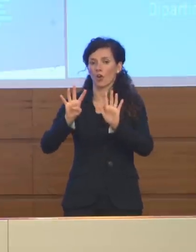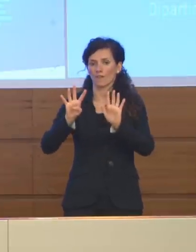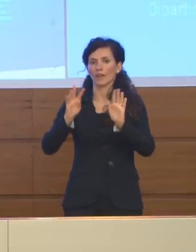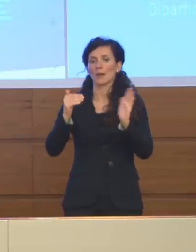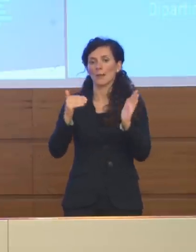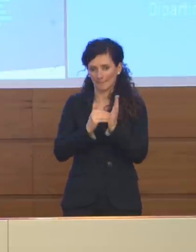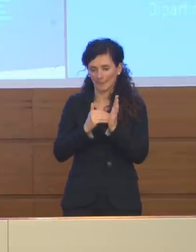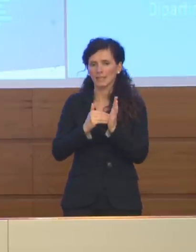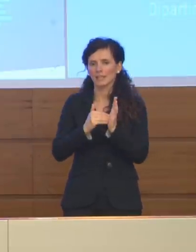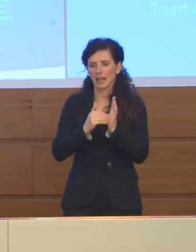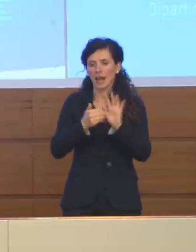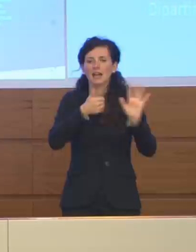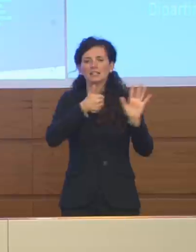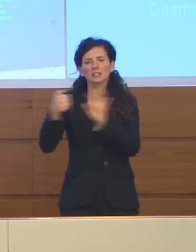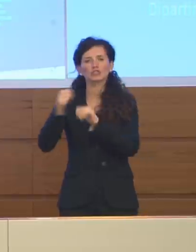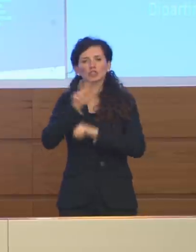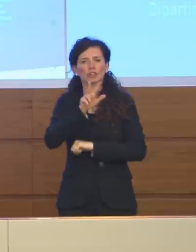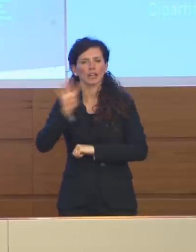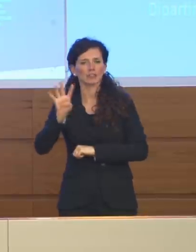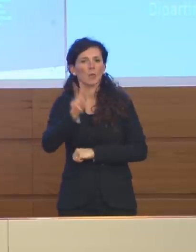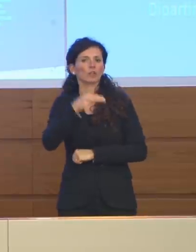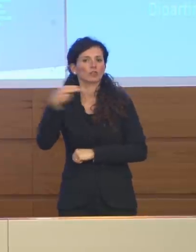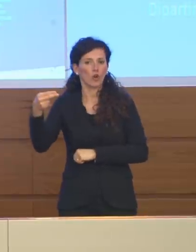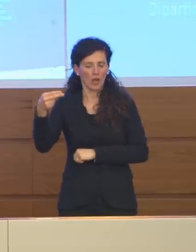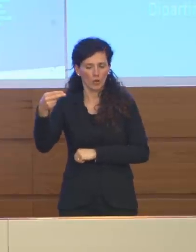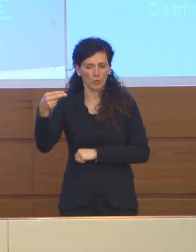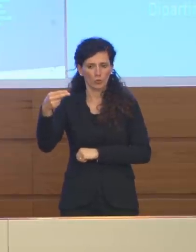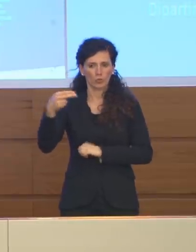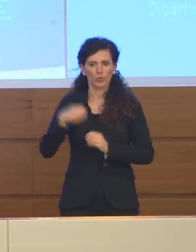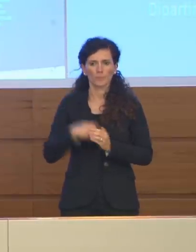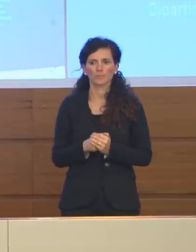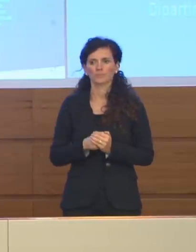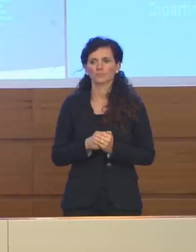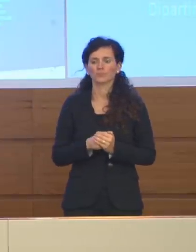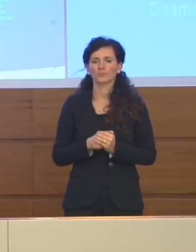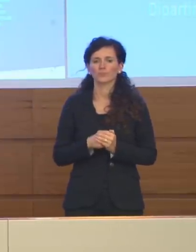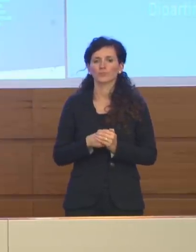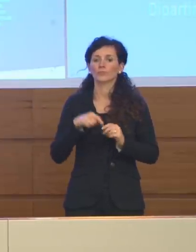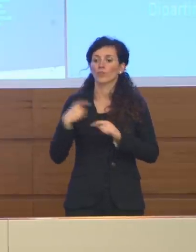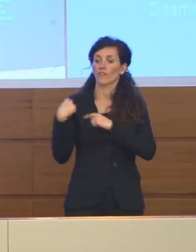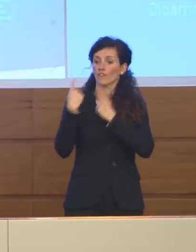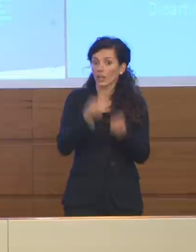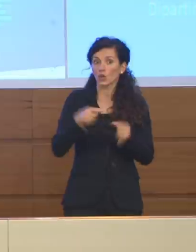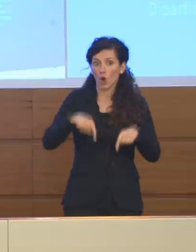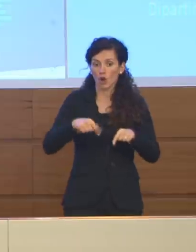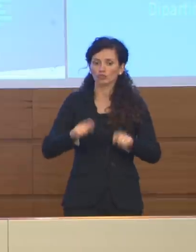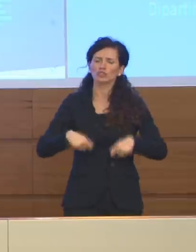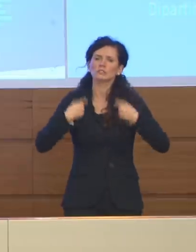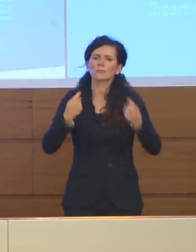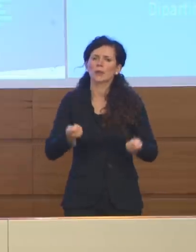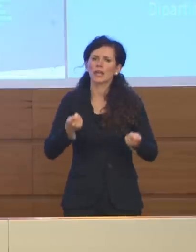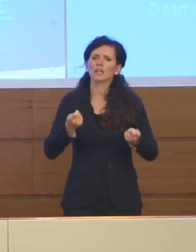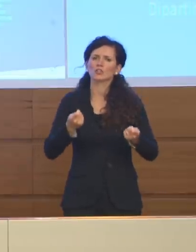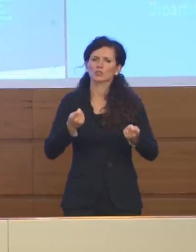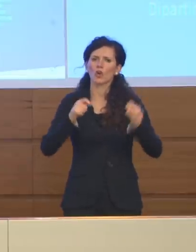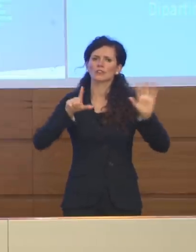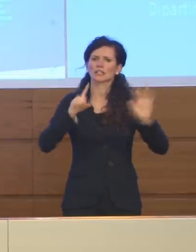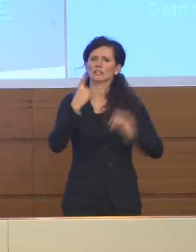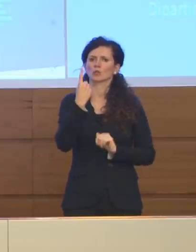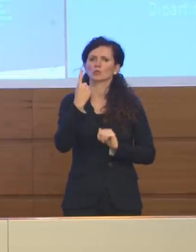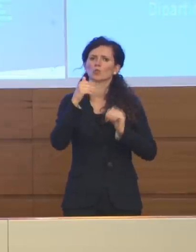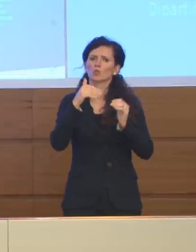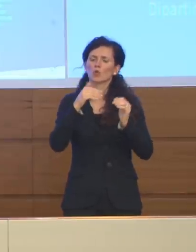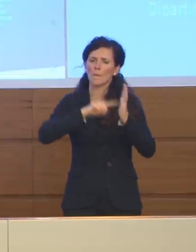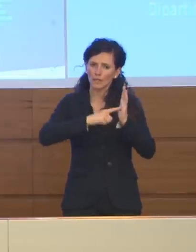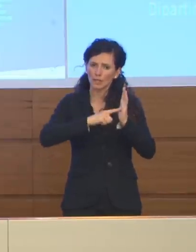e 634 euro ad oggi abbiamo speso più di 71 milioni